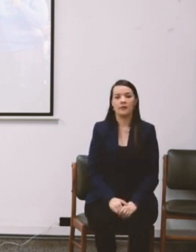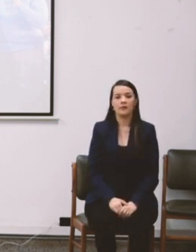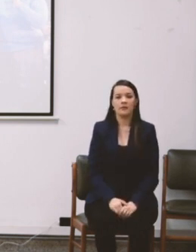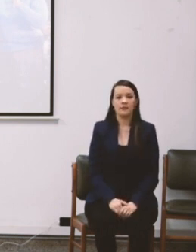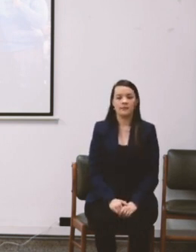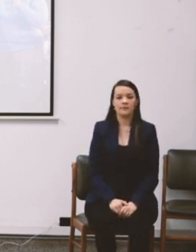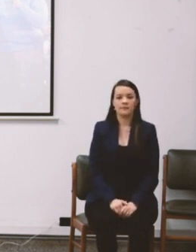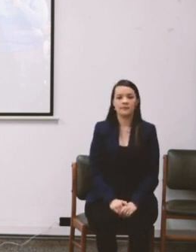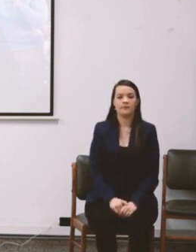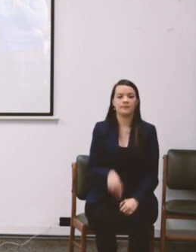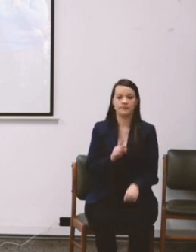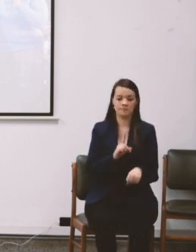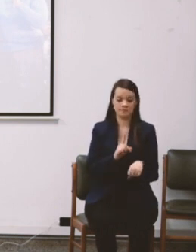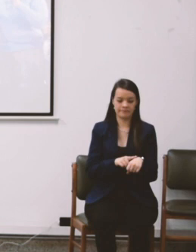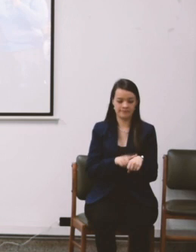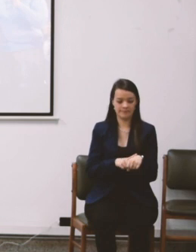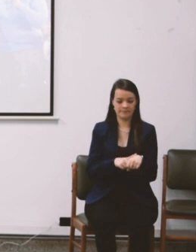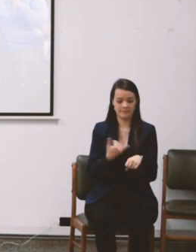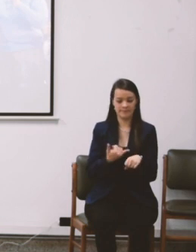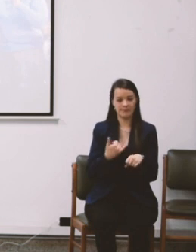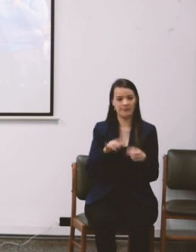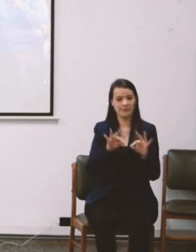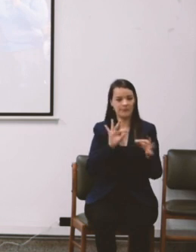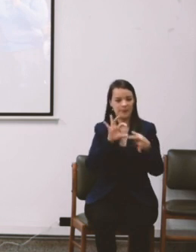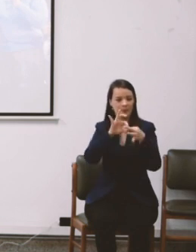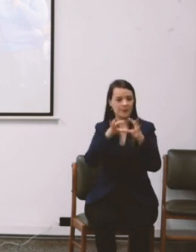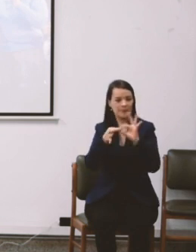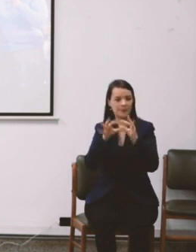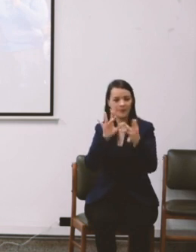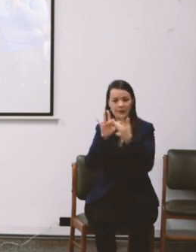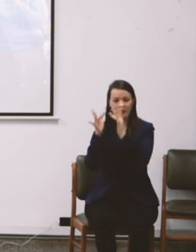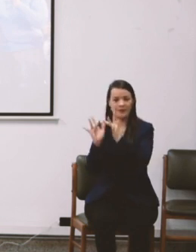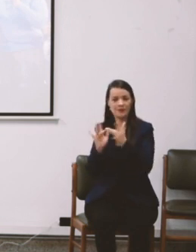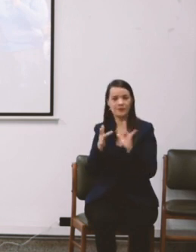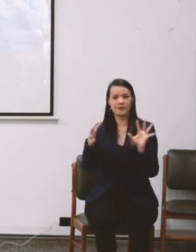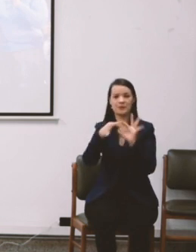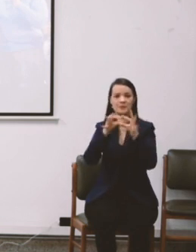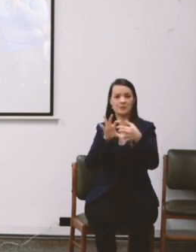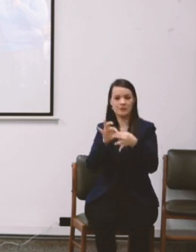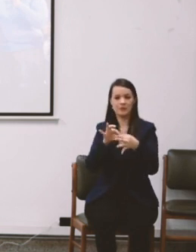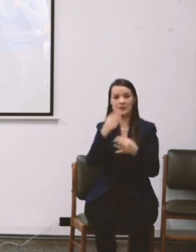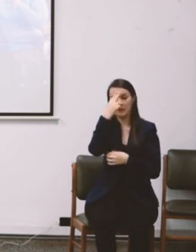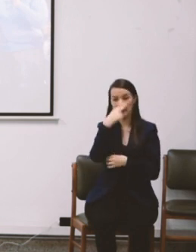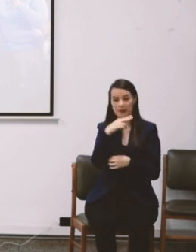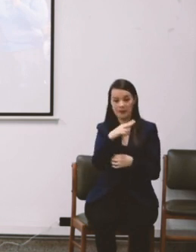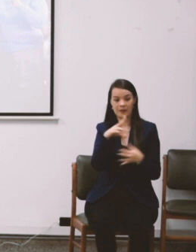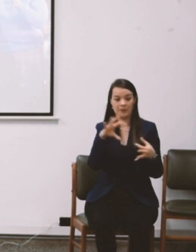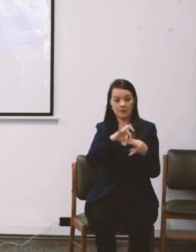cagarla, pero momentos también en donde uno crea vínculos, ¿no? Y entonces los vínculos de mi hija son